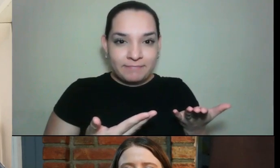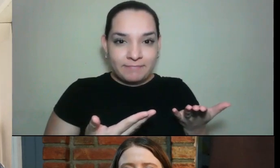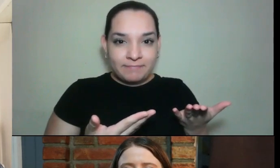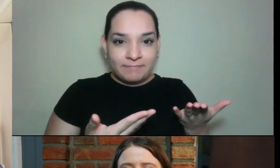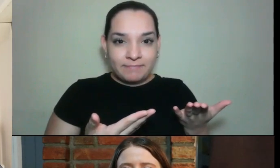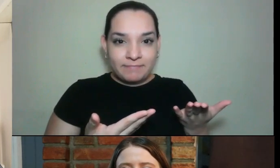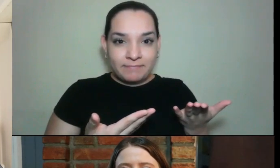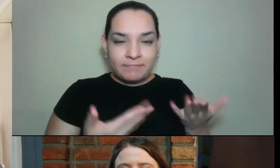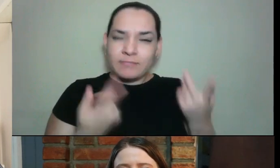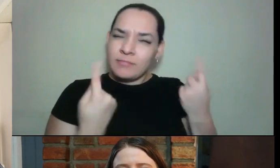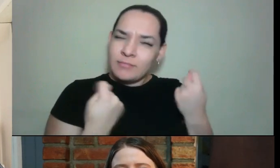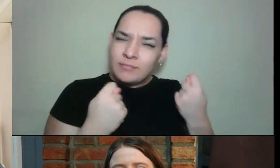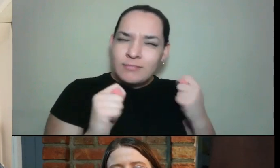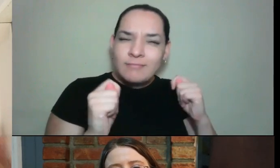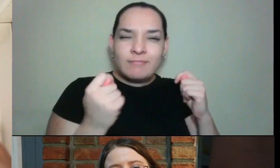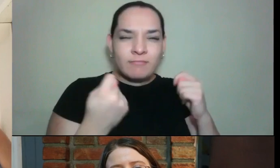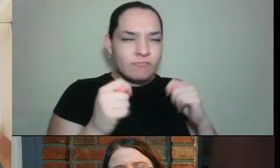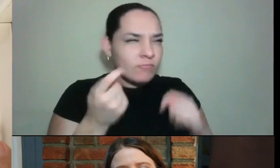de